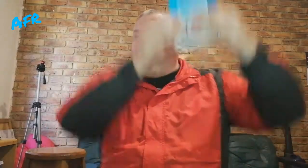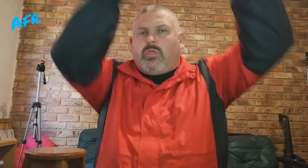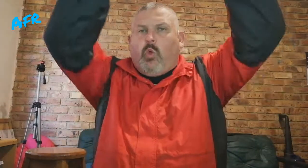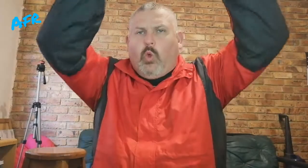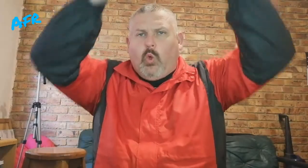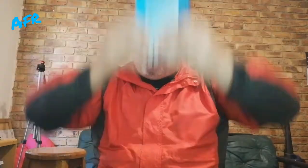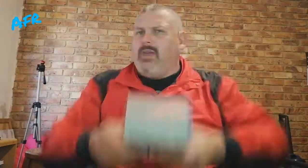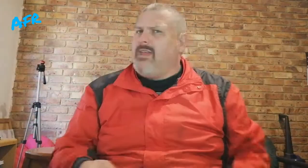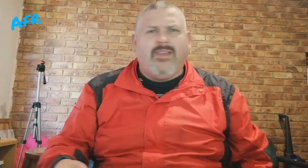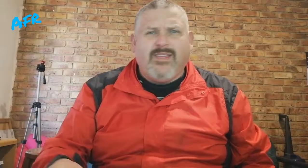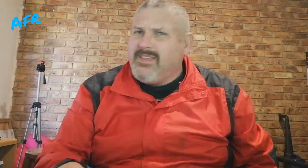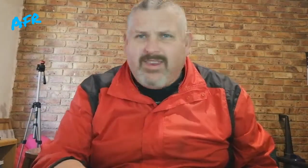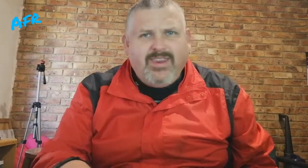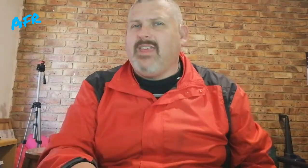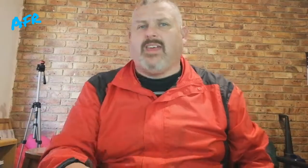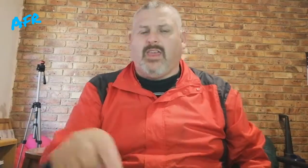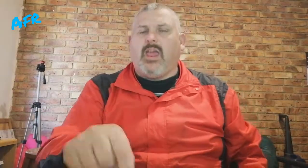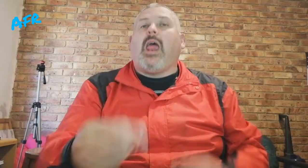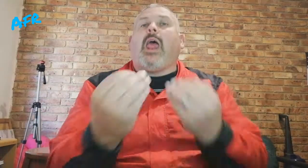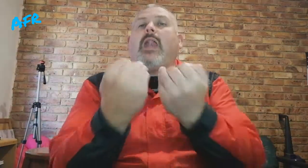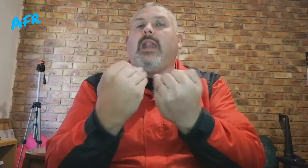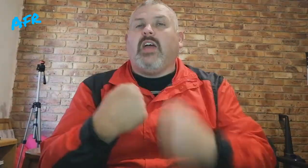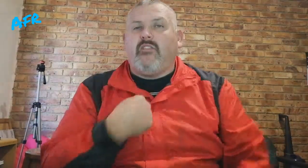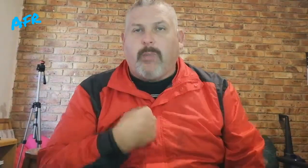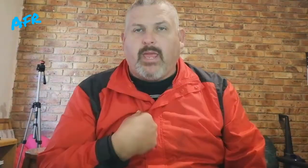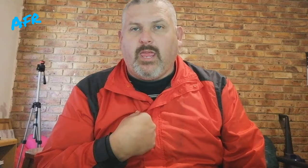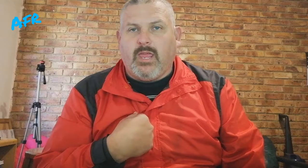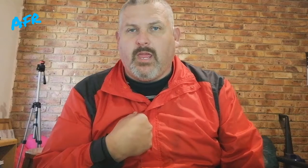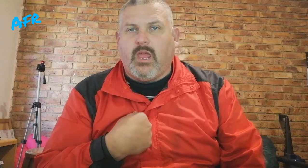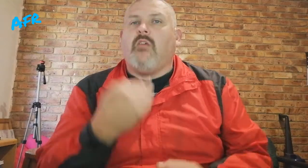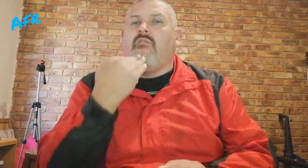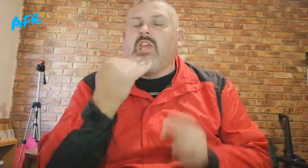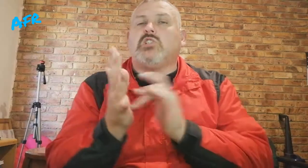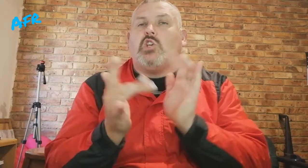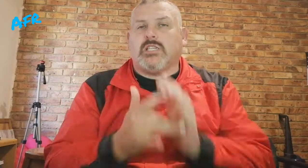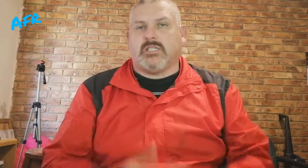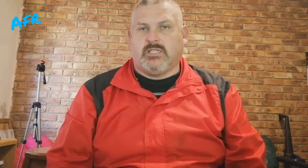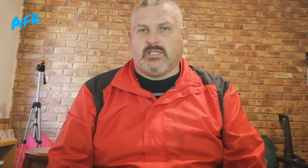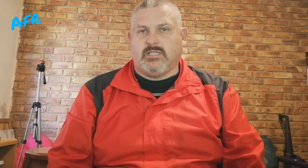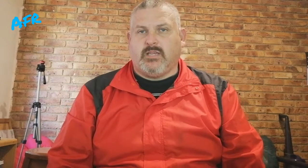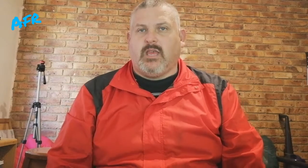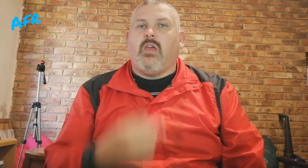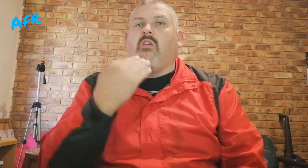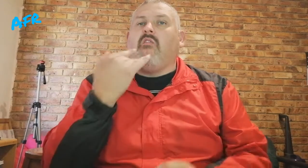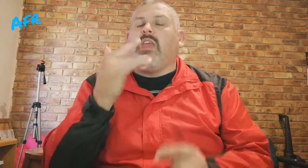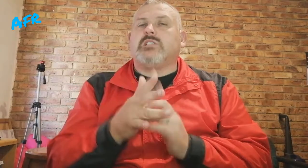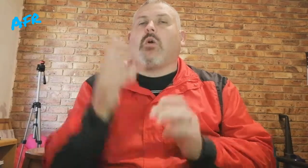Jemal toe. Nee. Leer vir my, wie is Jesus, wie is